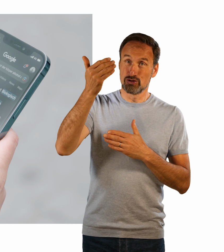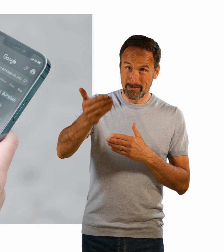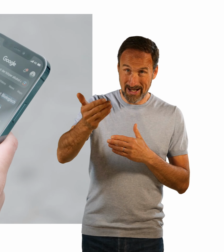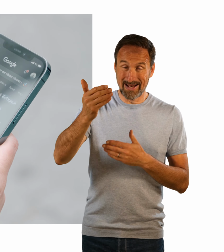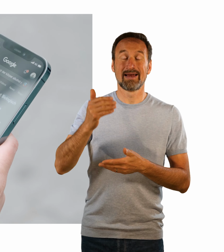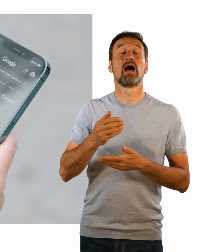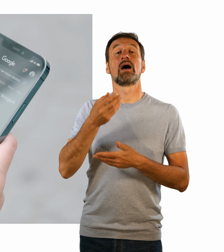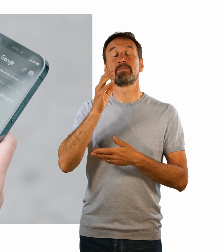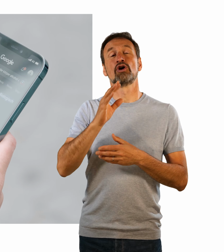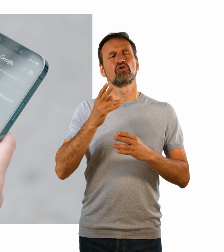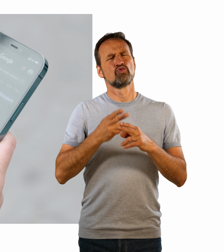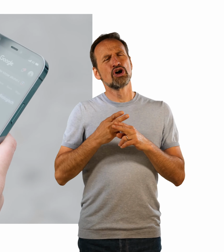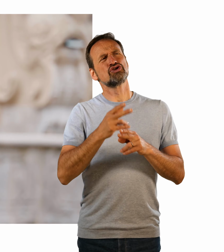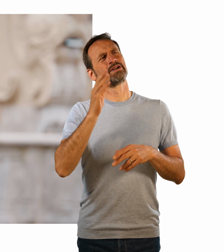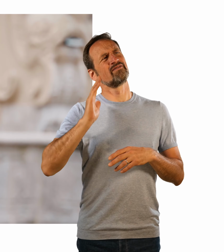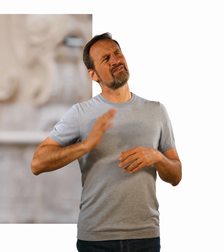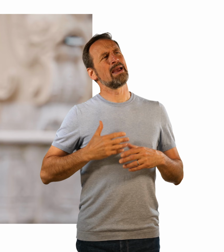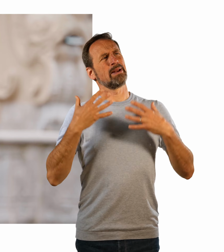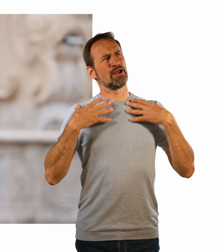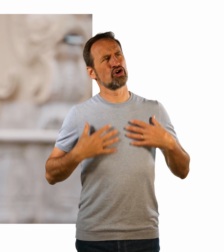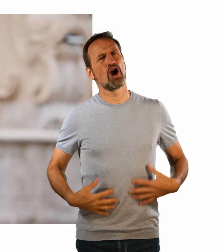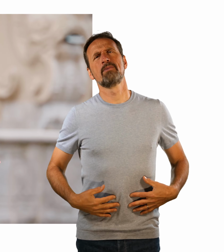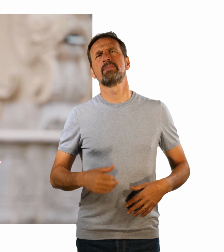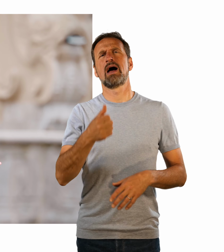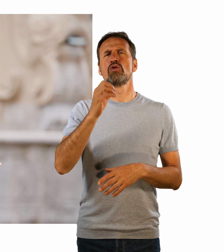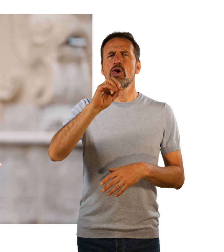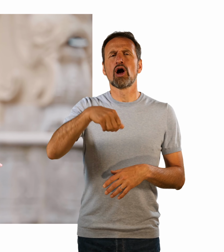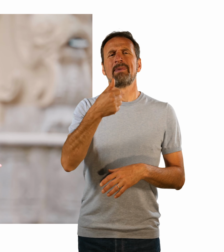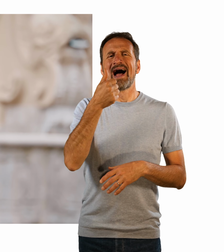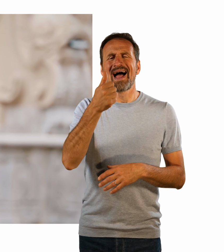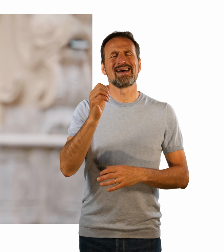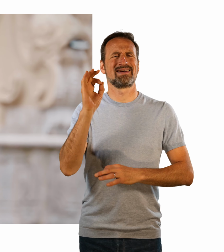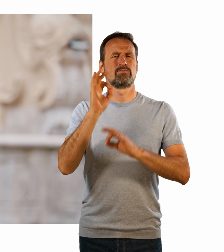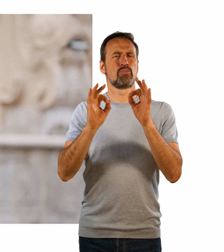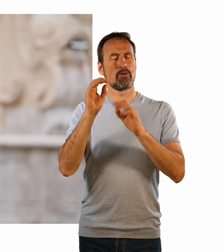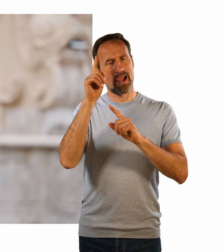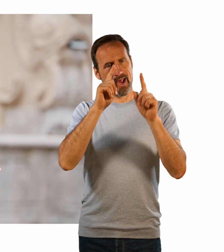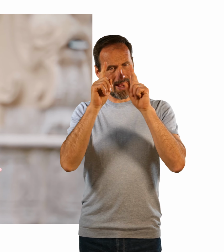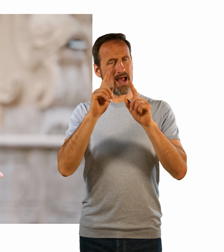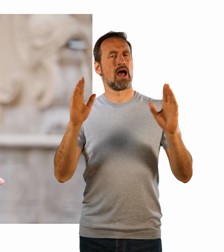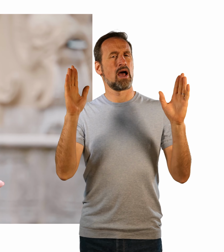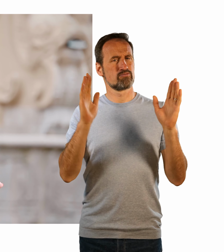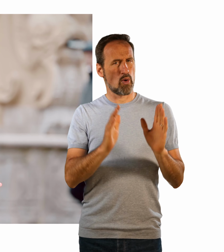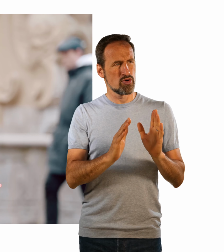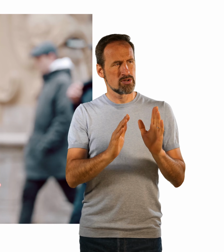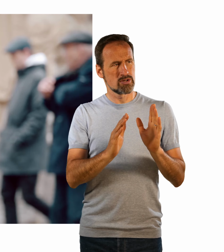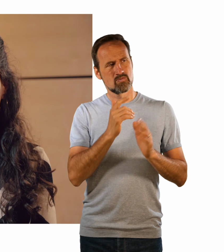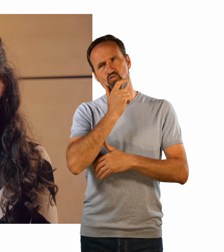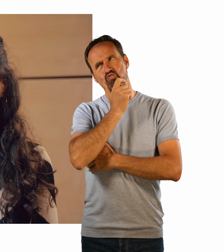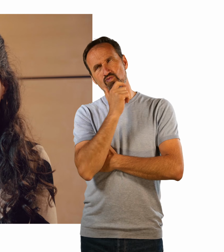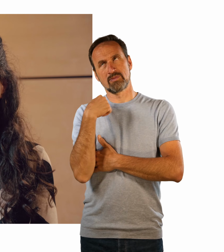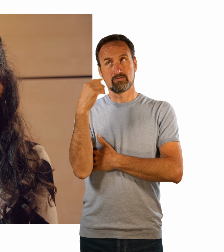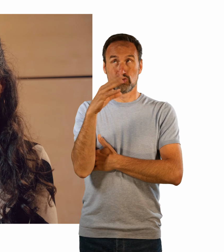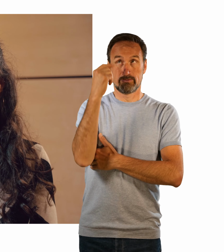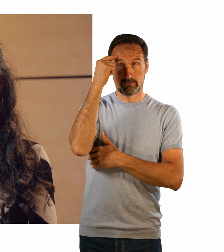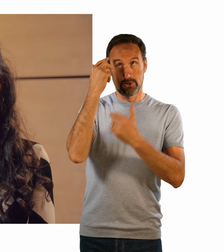0,1 Promille pro Stunde ab. Das sind so alles Faktoren, die mir gerade durch den Kopf gehen, die ich alle schon ein bisschen mit abwägen muss. Eigentlich